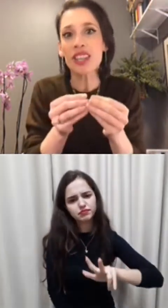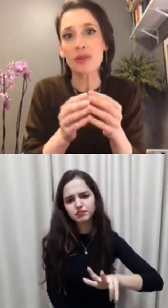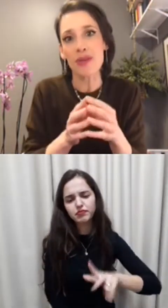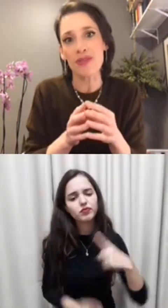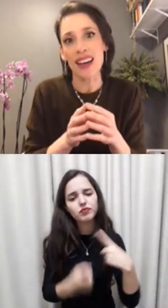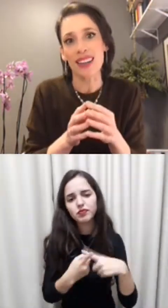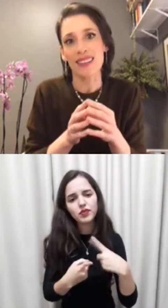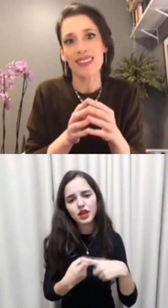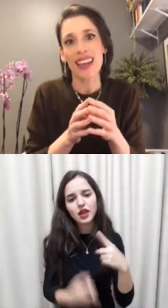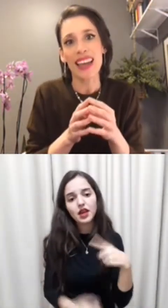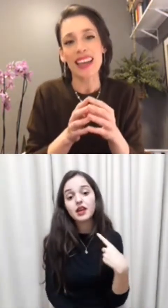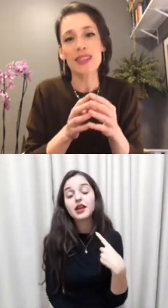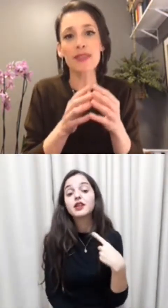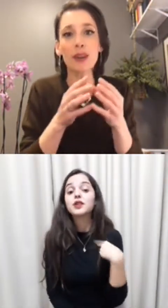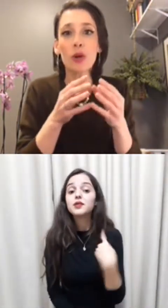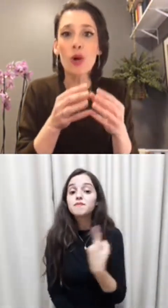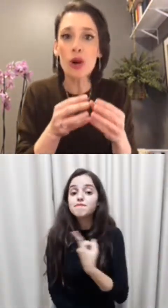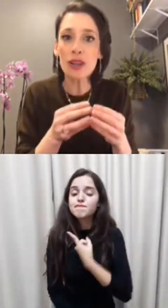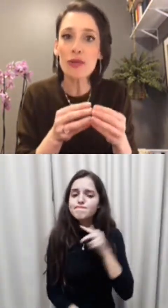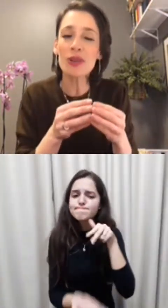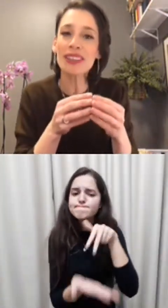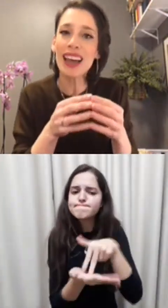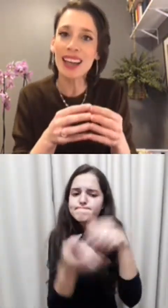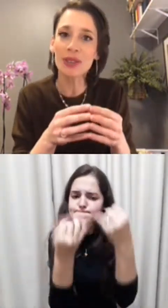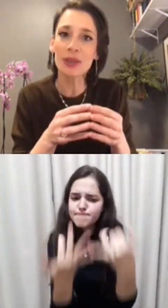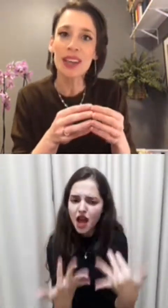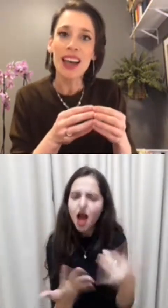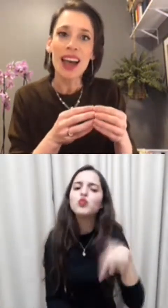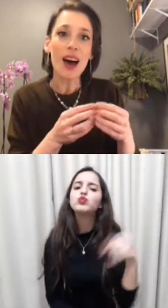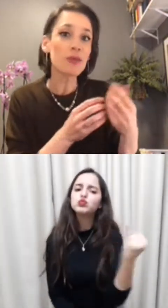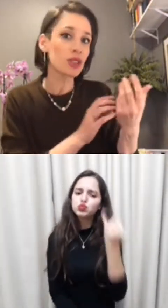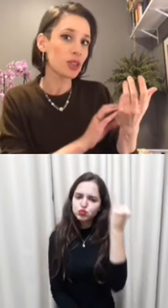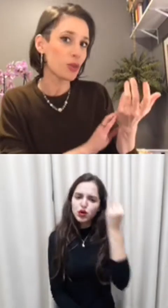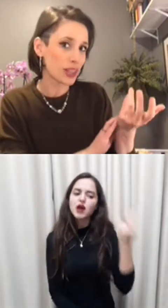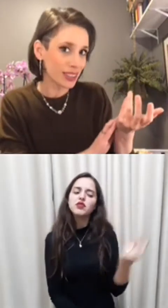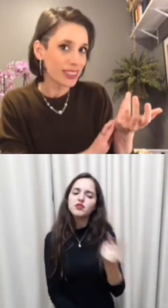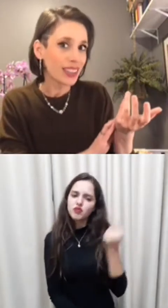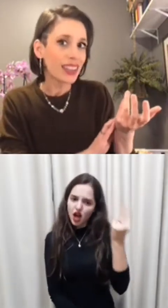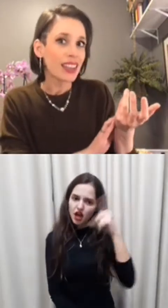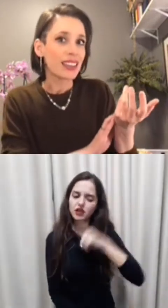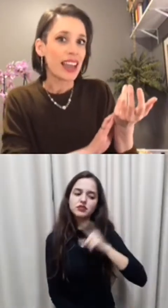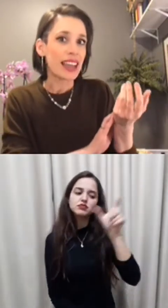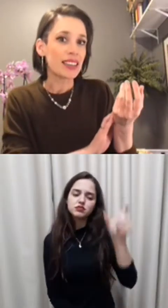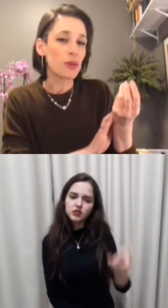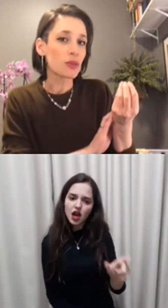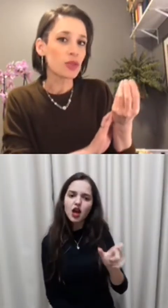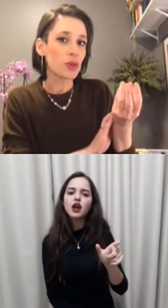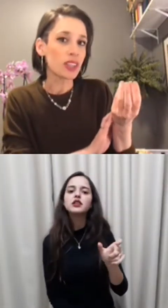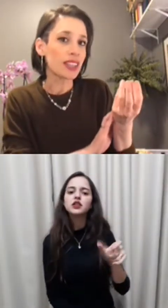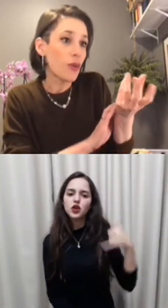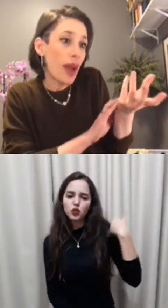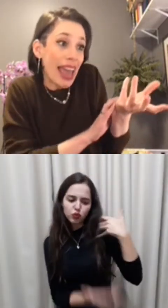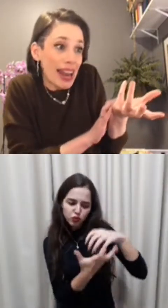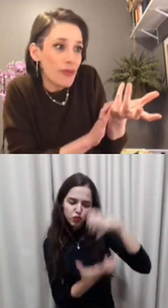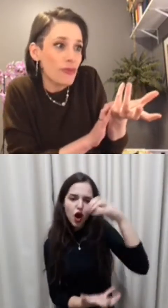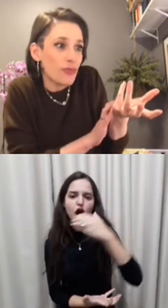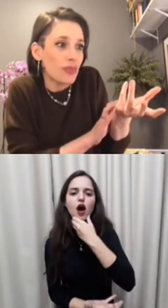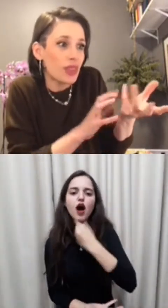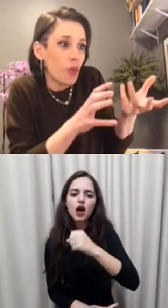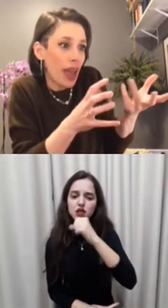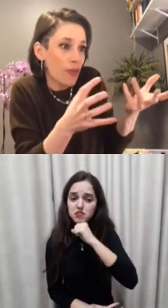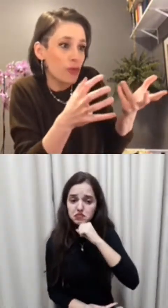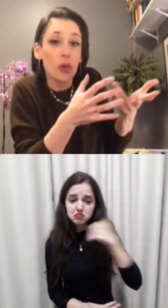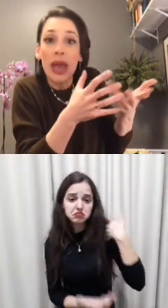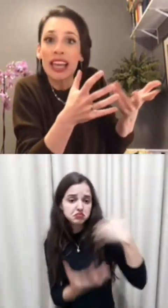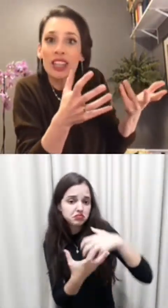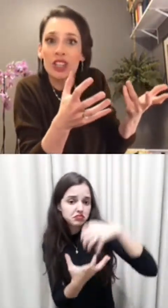importante na tua fala, né? Esse valor que foi dado a um senhor, né? Então um senhor que não